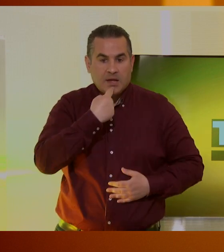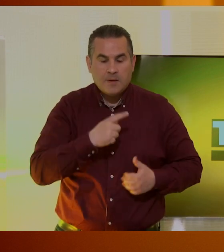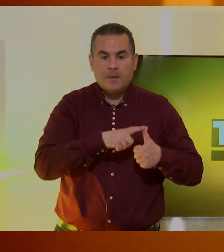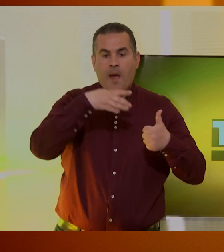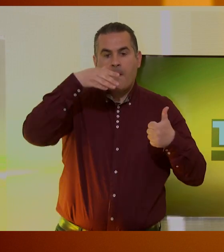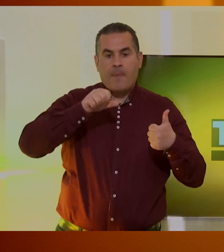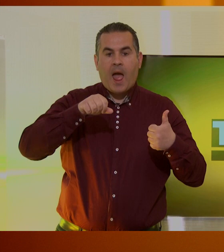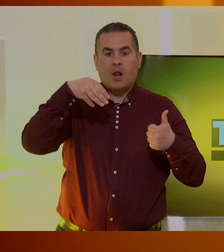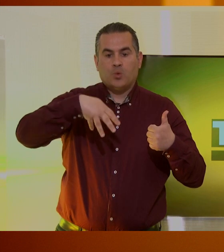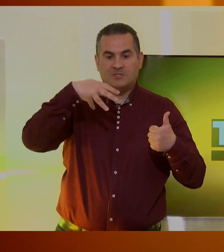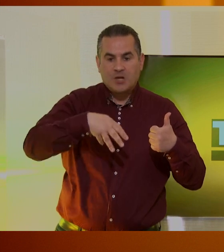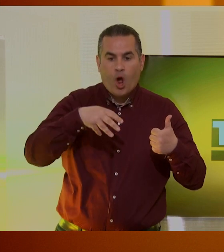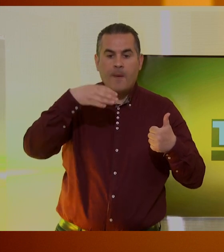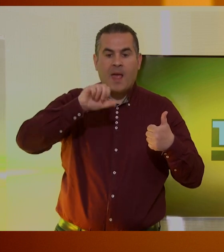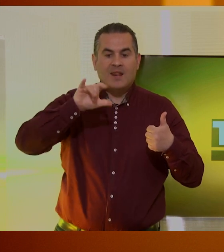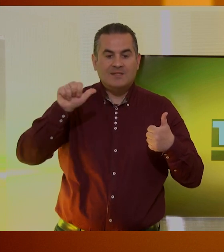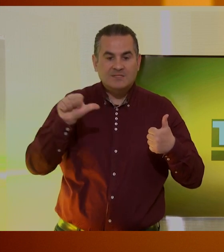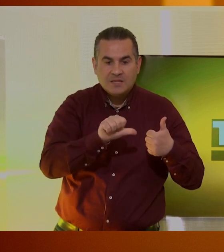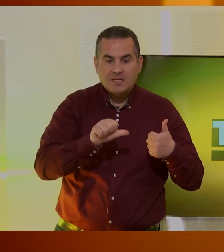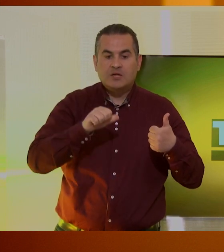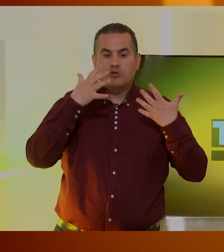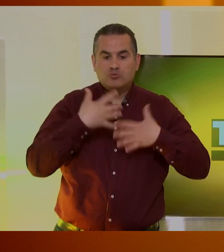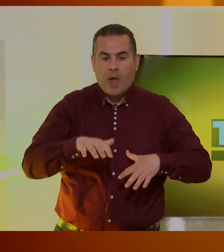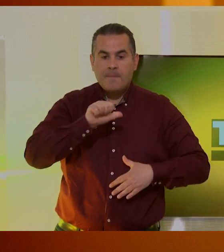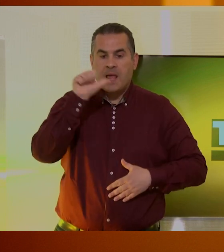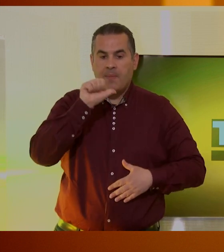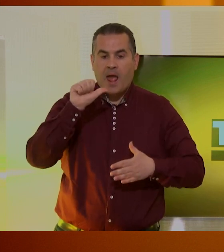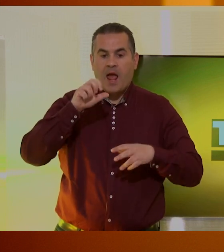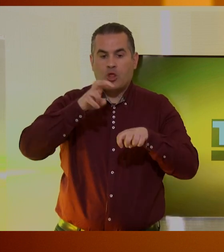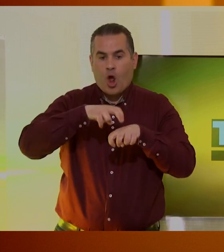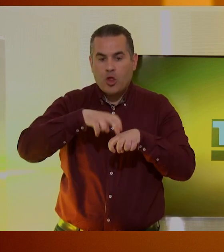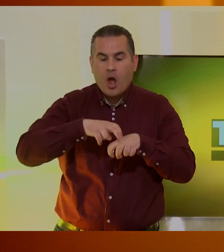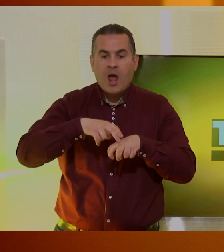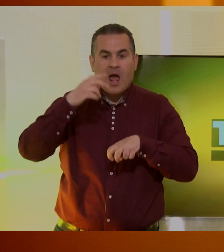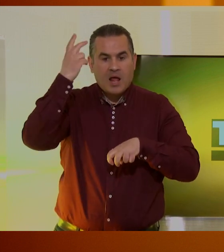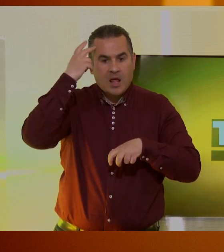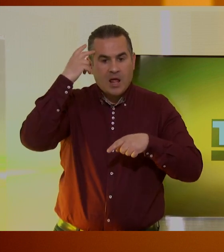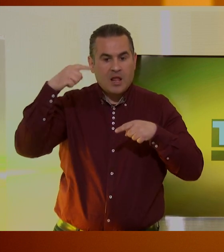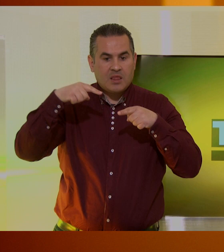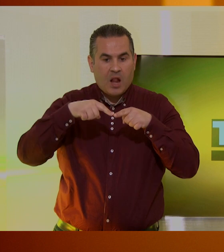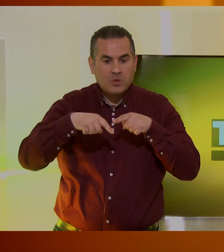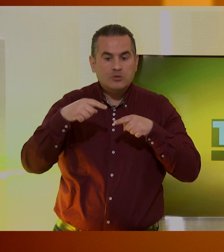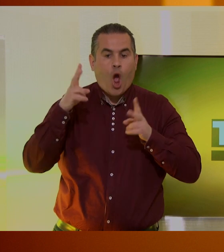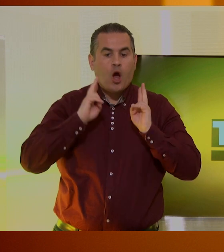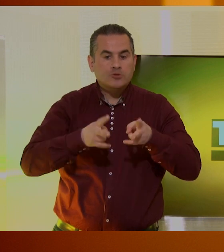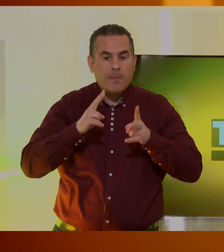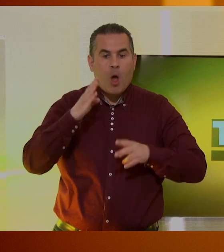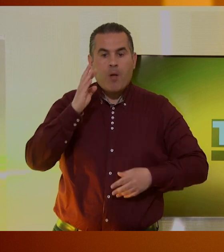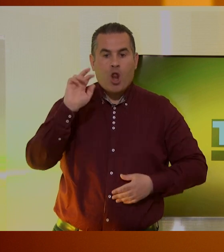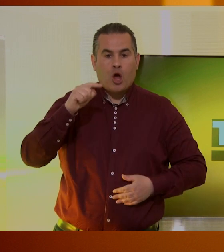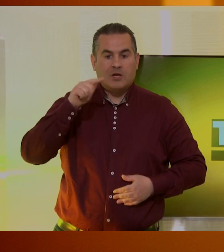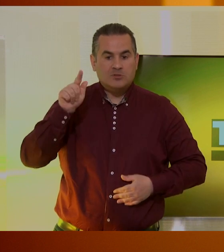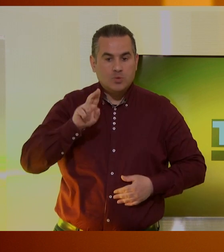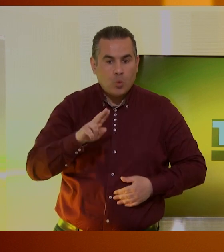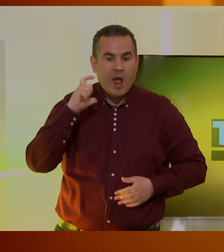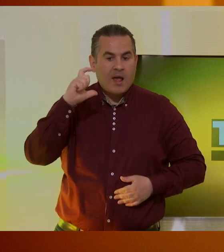direttore generale dell'università di Sassari Giuseppe Maria secchi già direttore generale dell'assessorato alla sanità sarà nominato per la delega